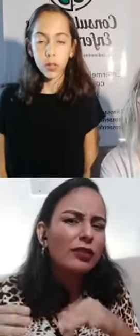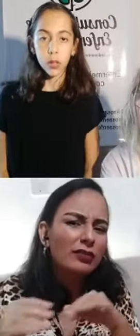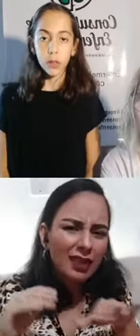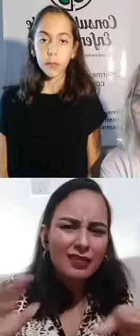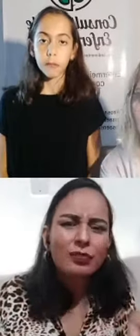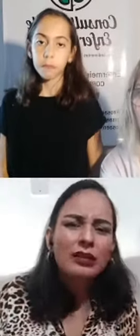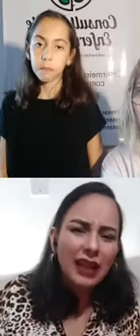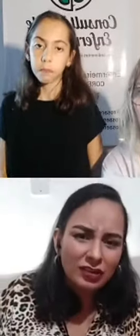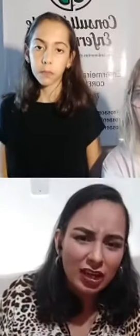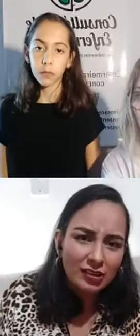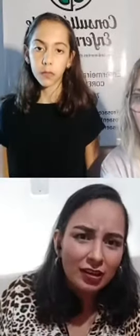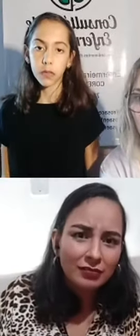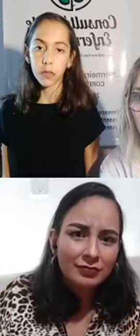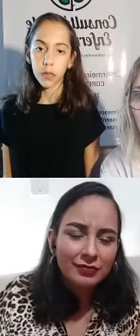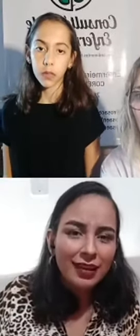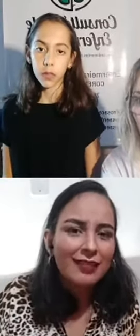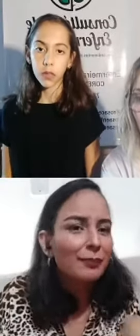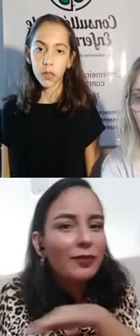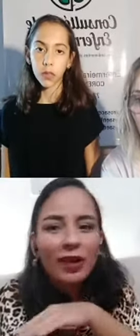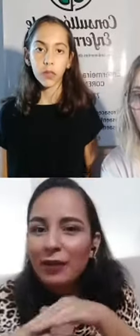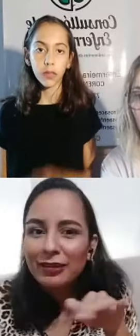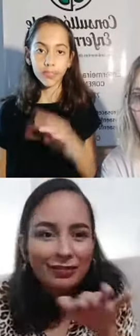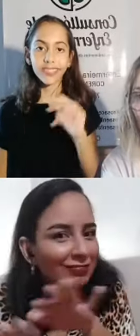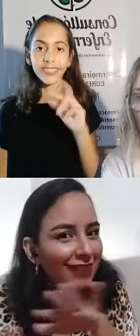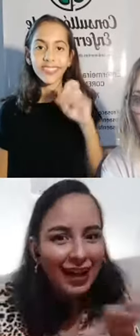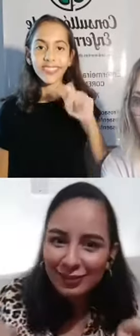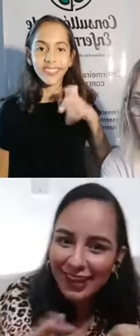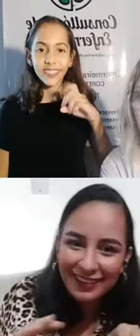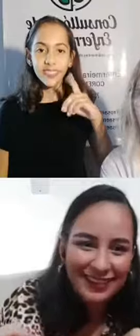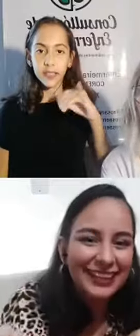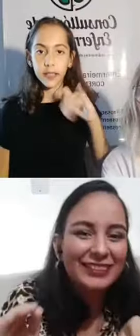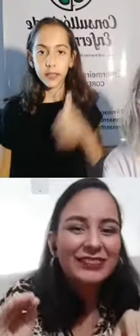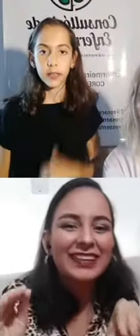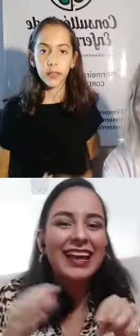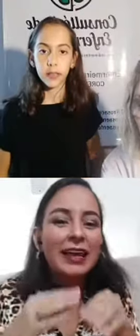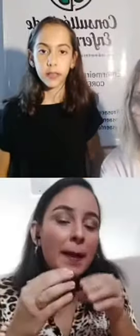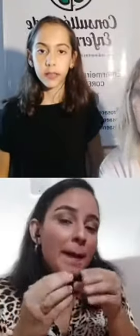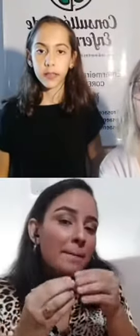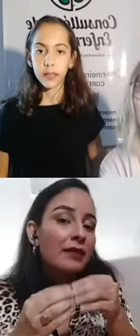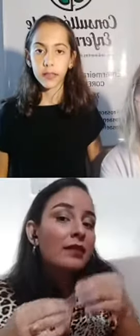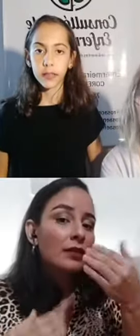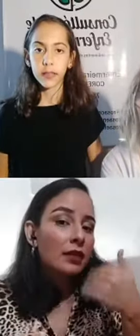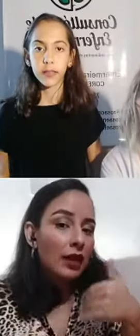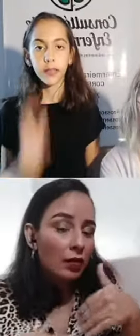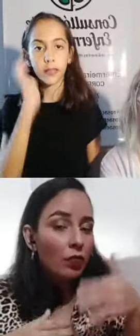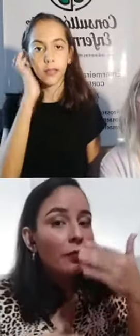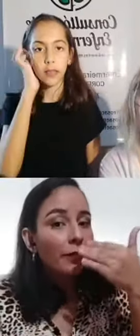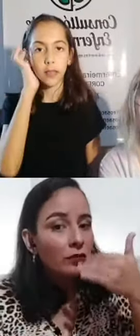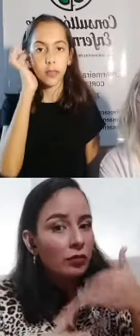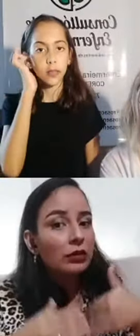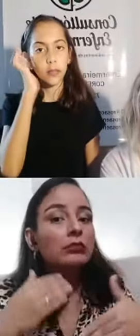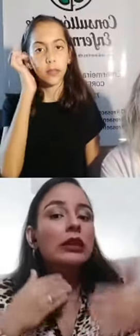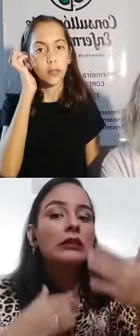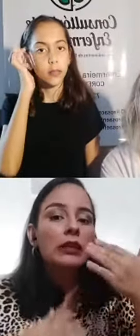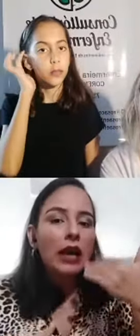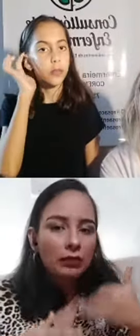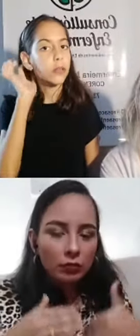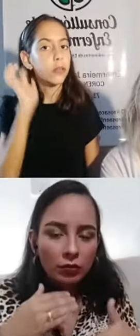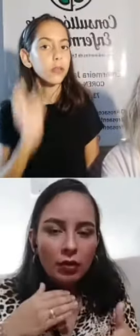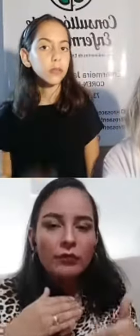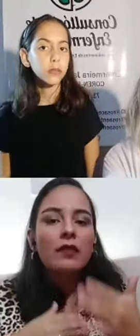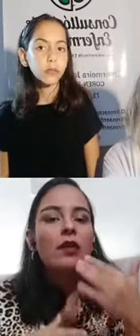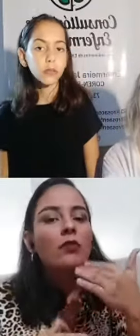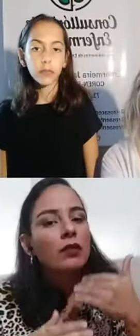estou vendo que está sendo uma tragédia, esse aprimoramento não está acontecendo, né? Mas assim, eu como pessoa tenho